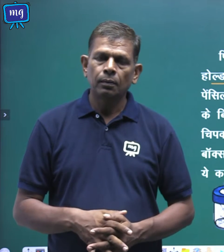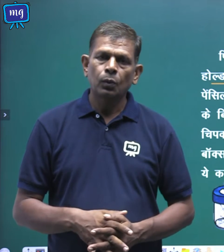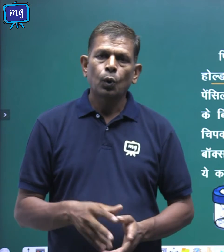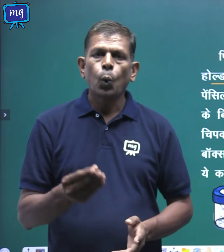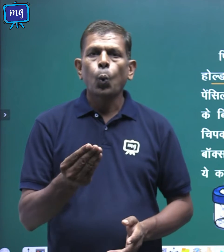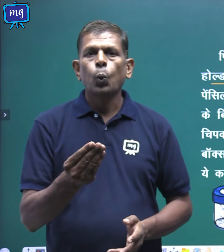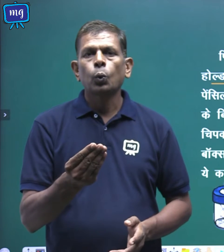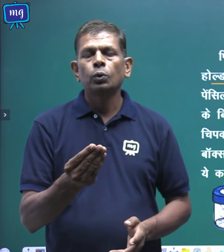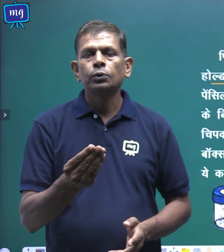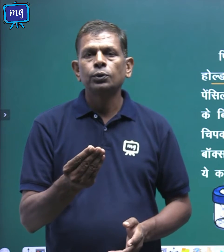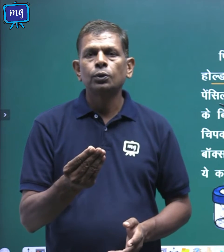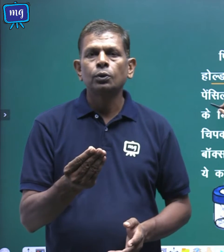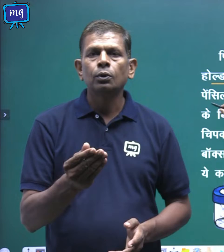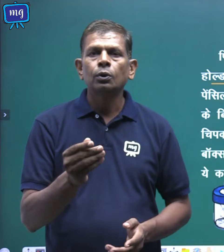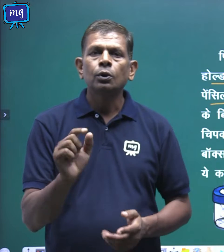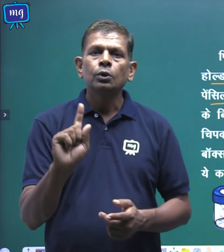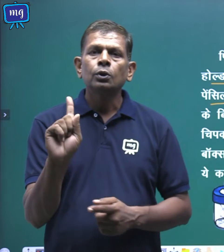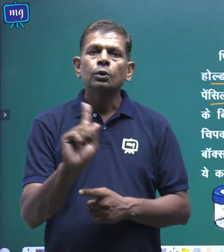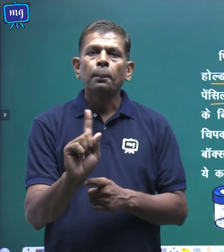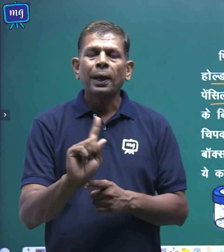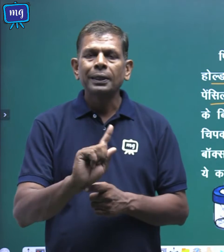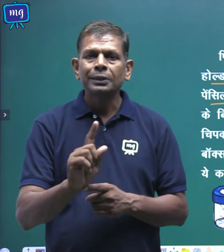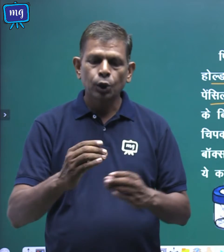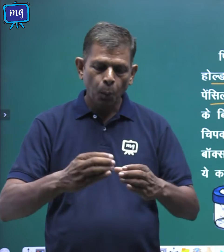कुछ पेंसिल बॉक्स भी